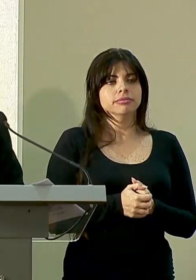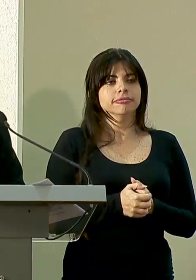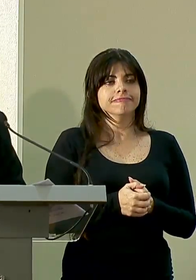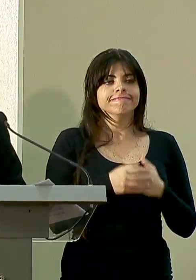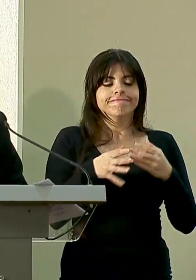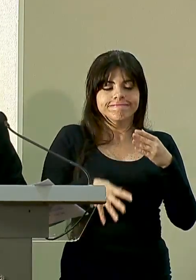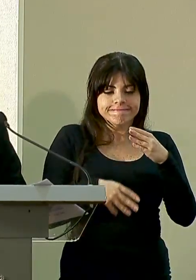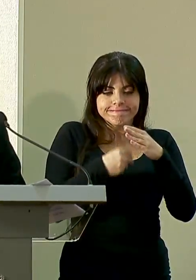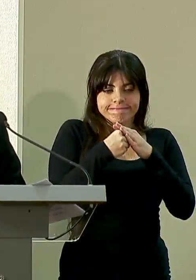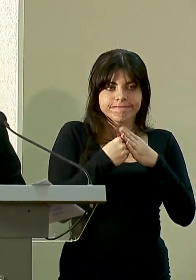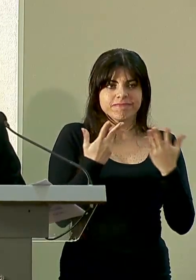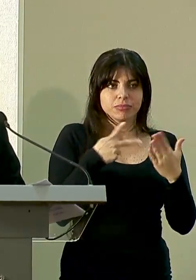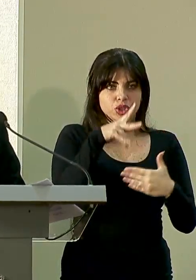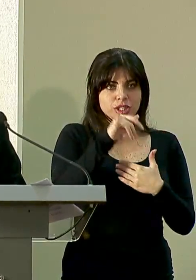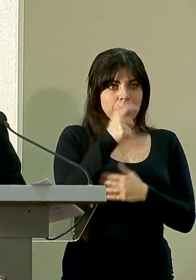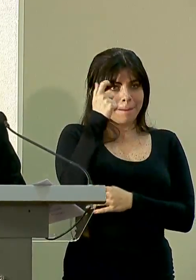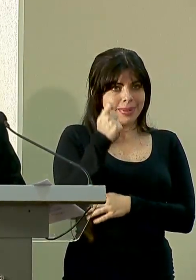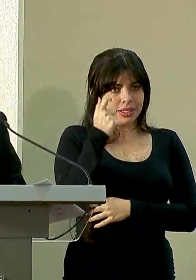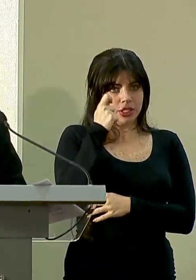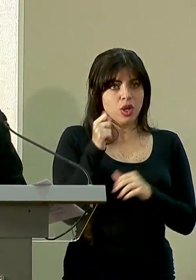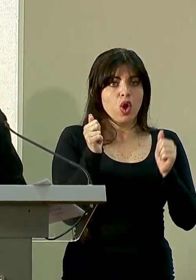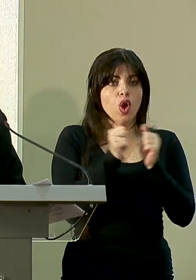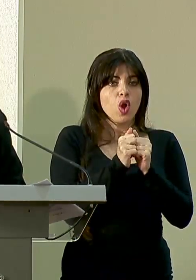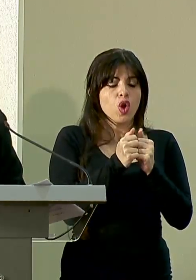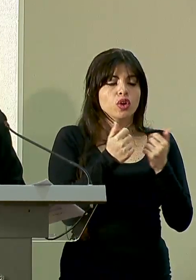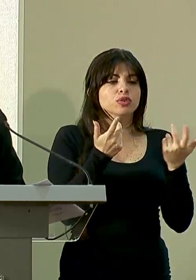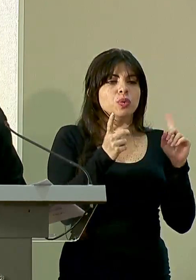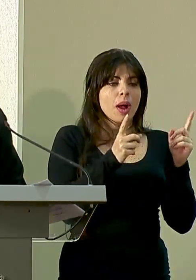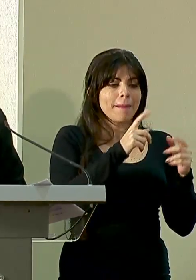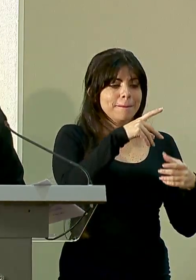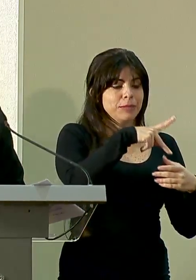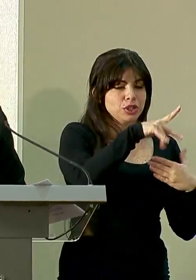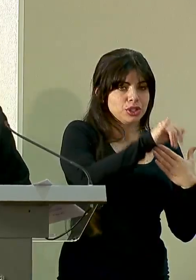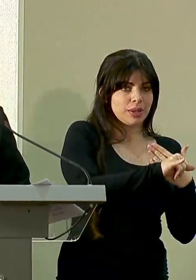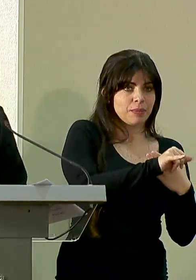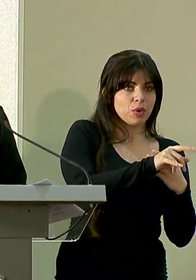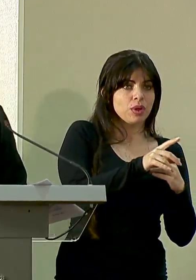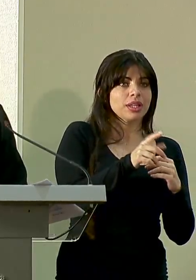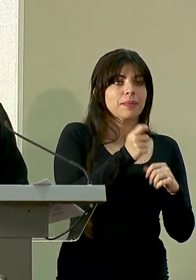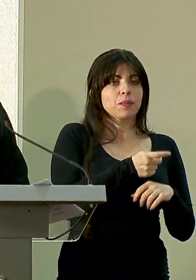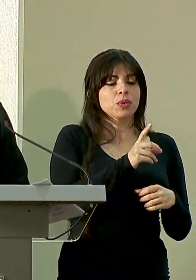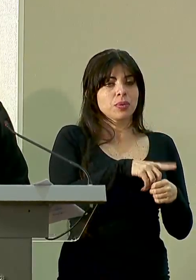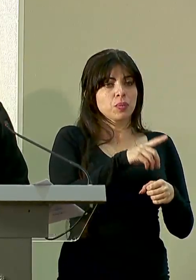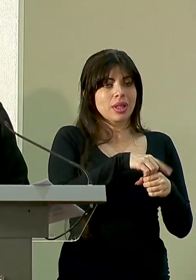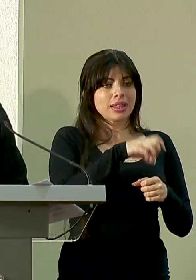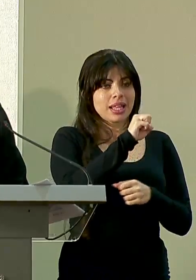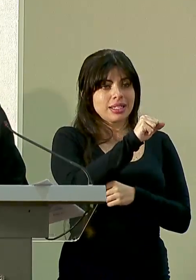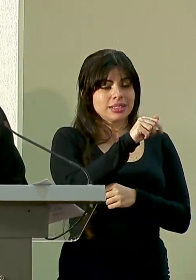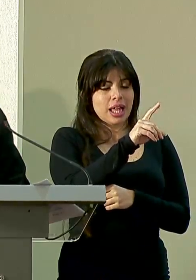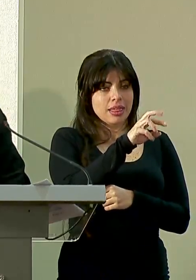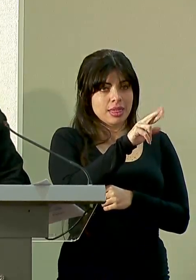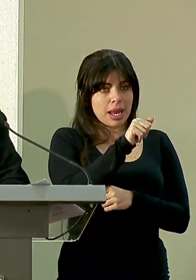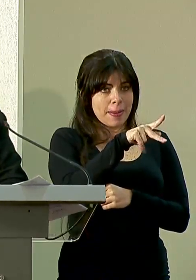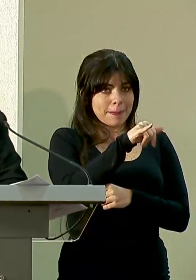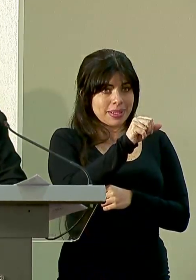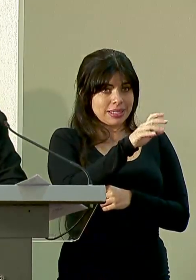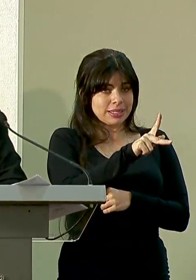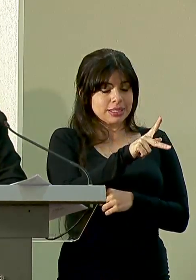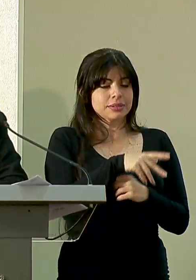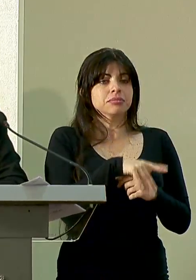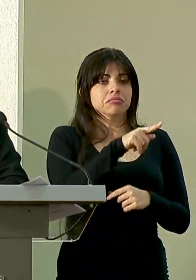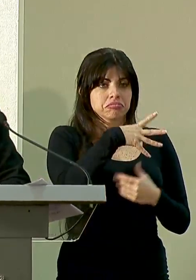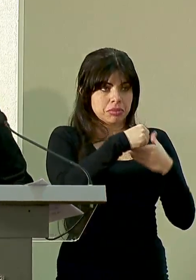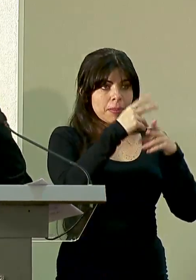Se complementa el proyecto de pensiones con los proyectos de la diputada Sandra Pisk, ¿verdad?, que han sido presentados y dictaminados ya